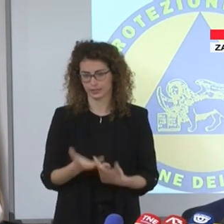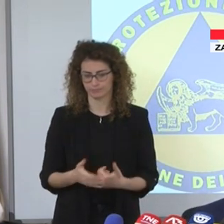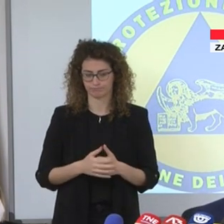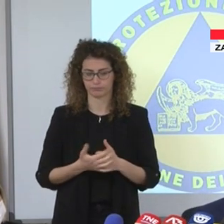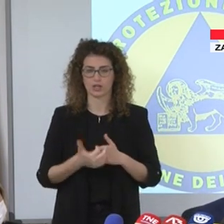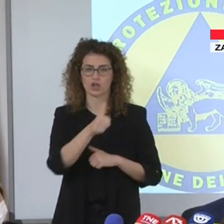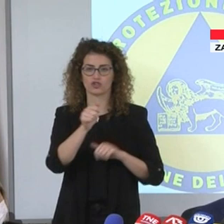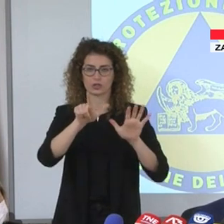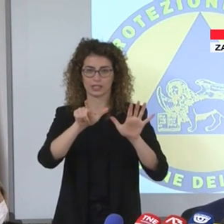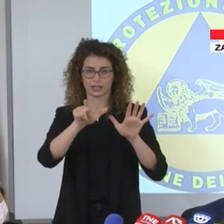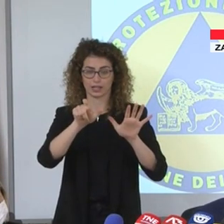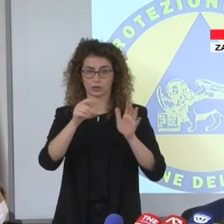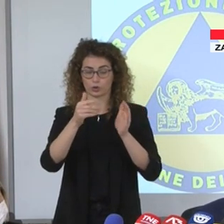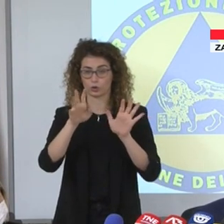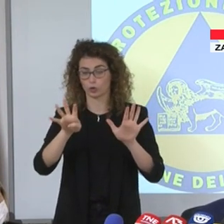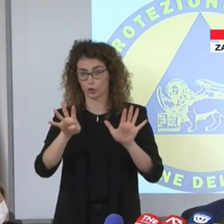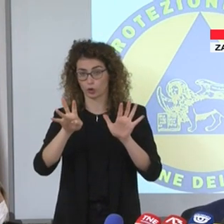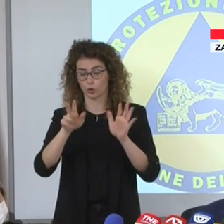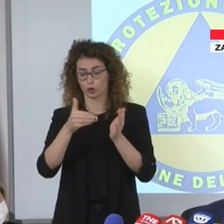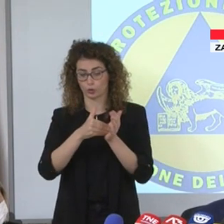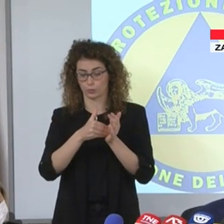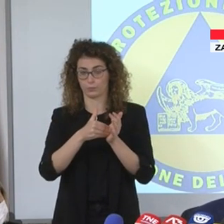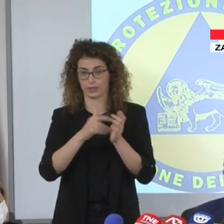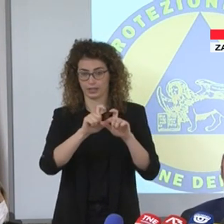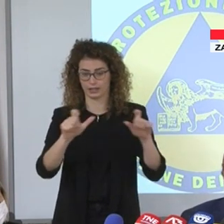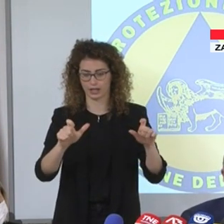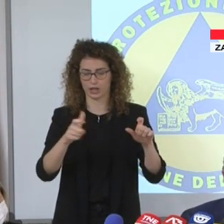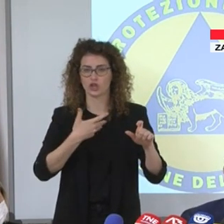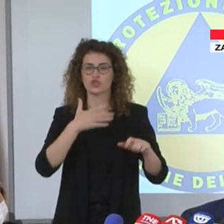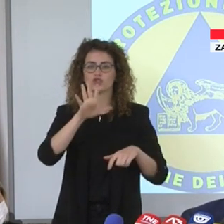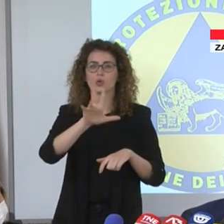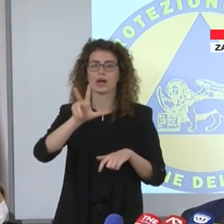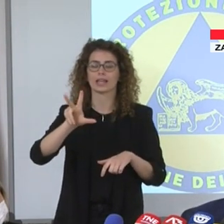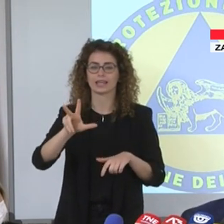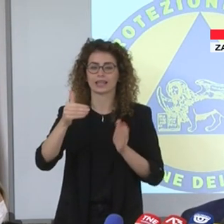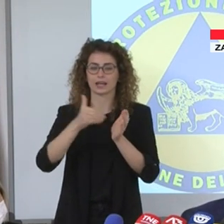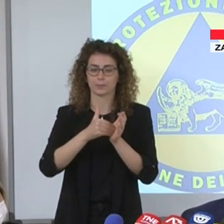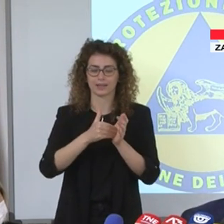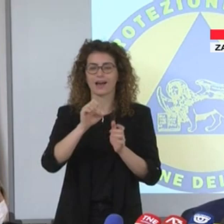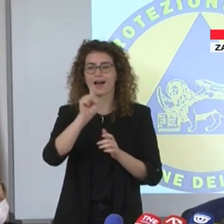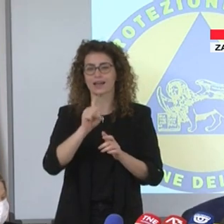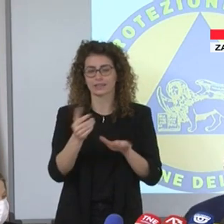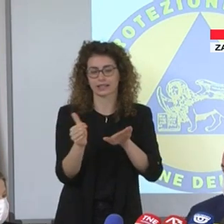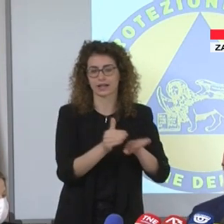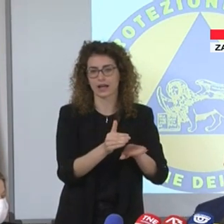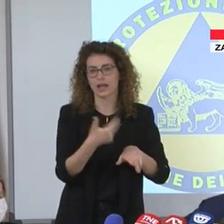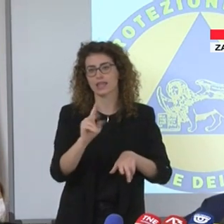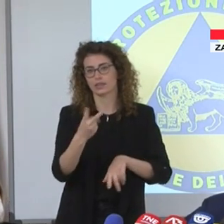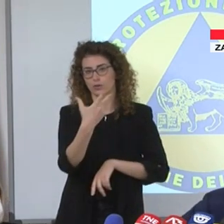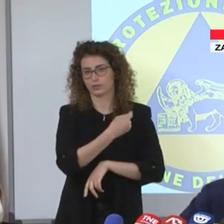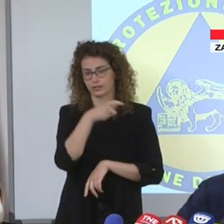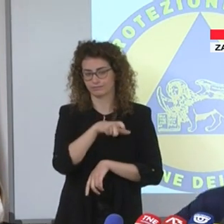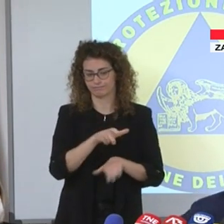delle 178.000 dosi, 53.000 sono AstraZeneca messi da parte per i richiami, che non possiamo